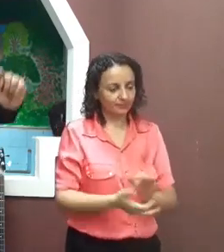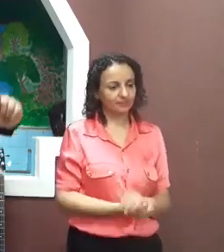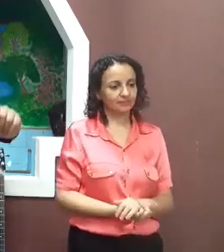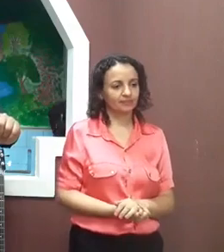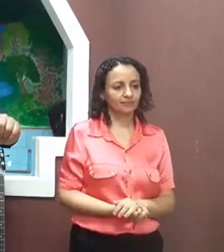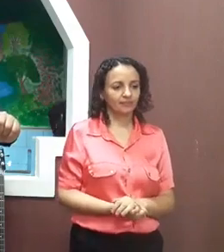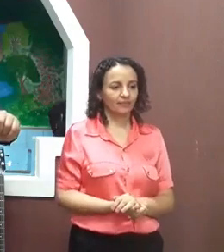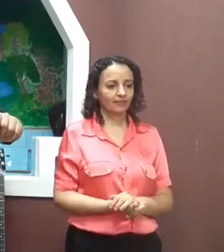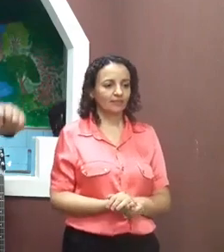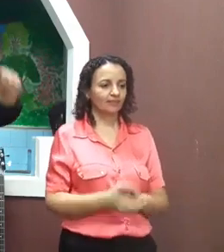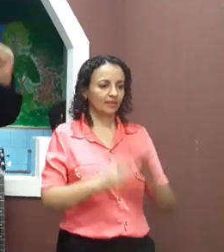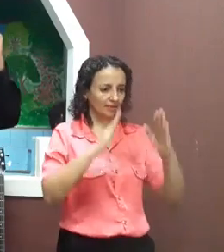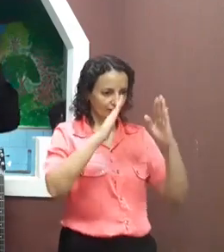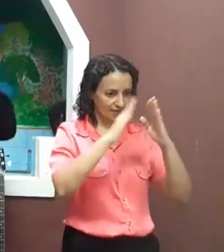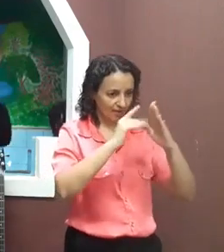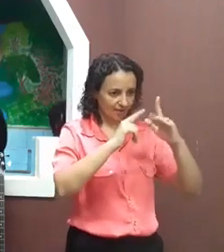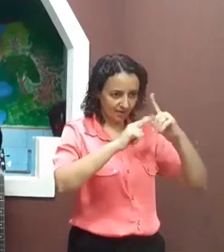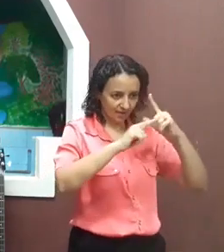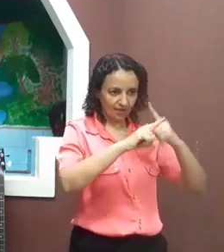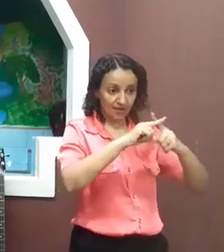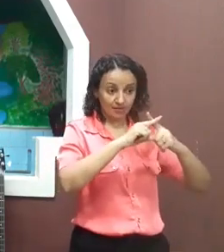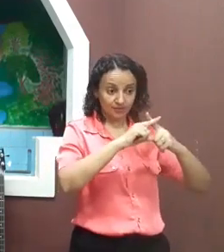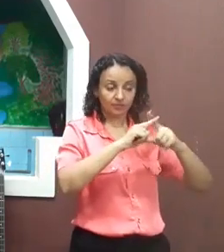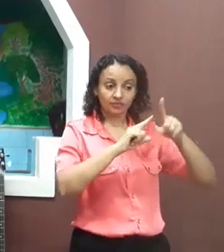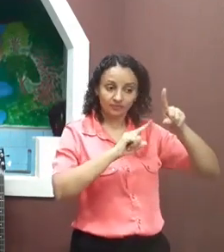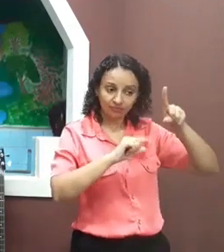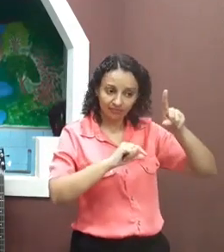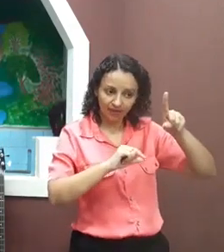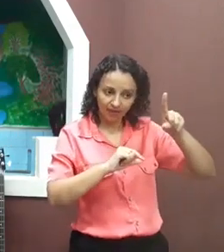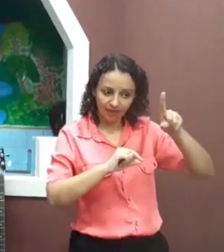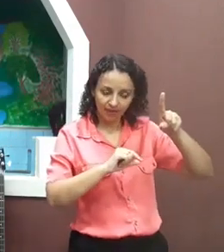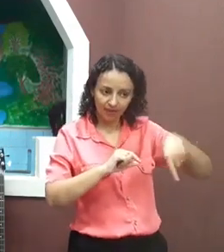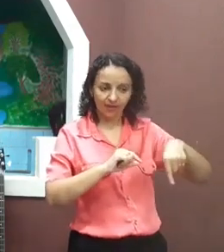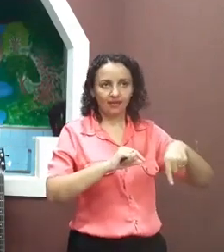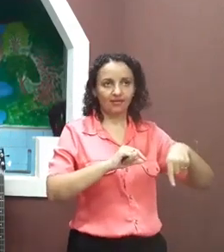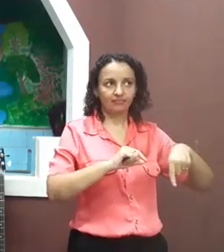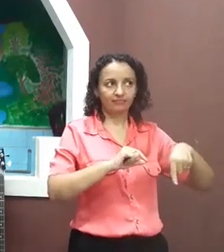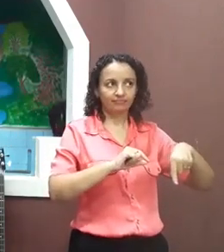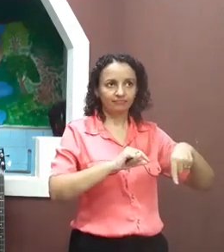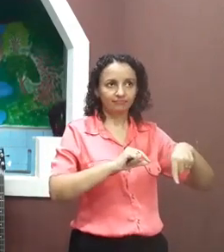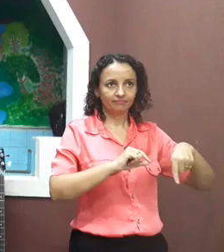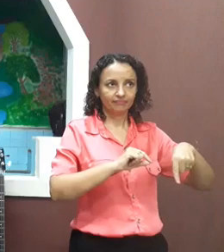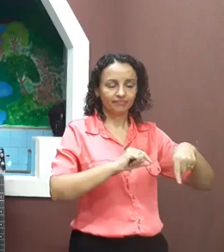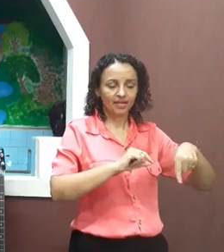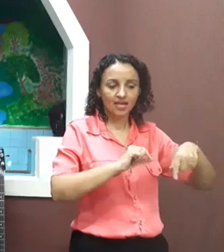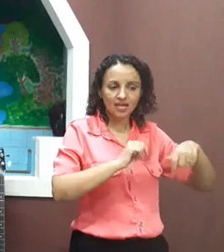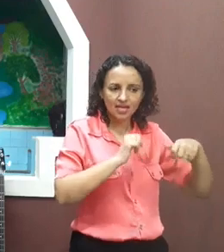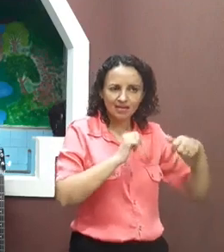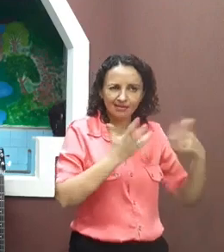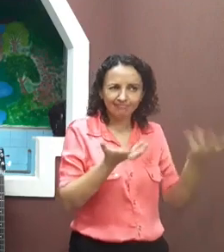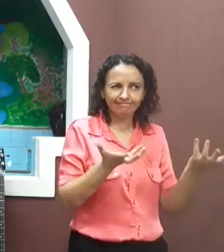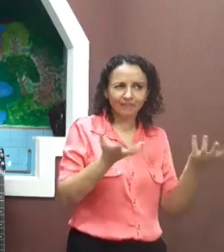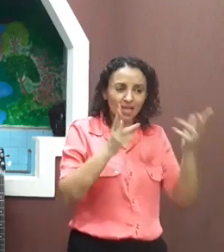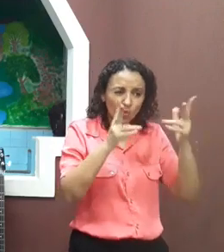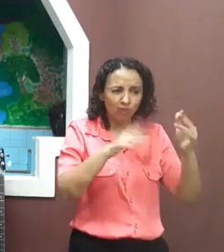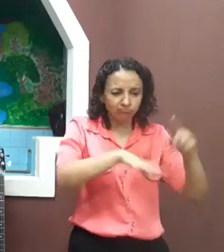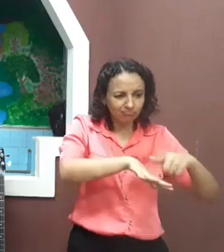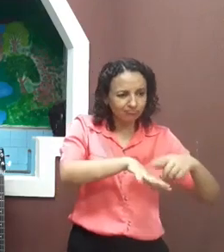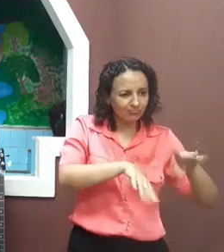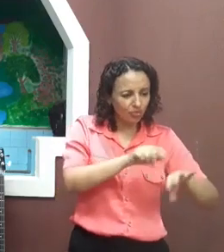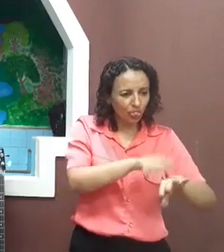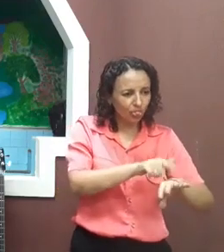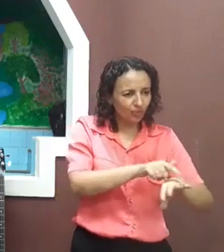A igreja é a noiva de Cristo. A Bíblia fala, dá essa simbologia. A igreja